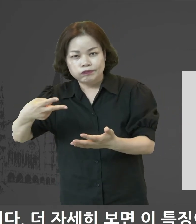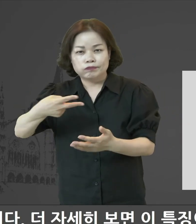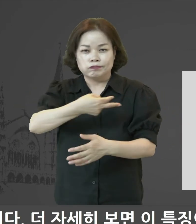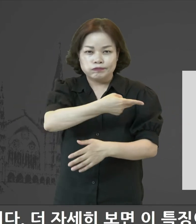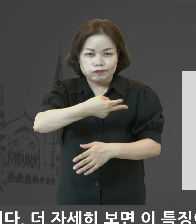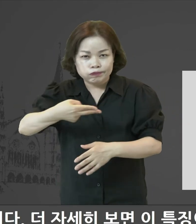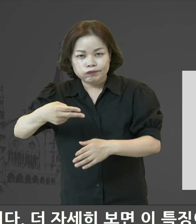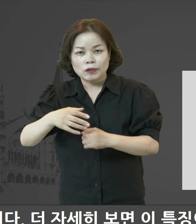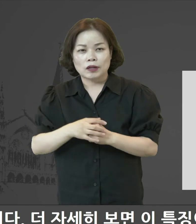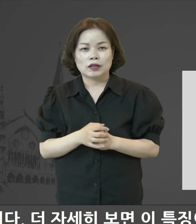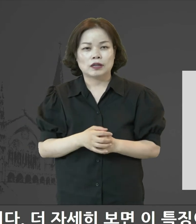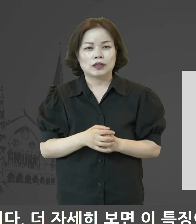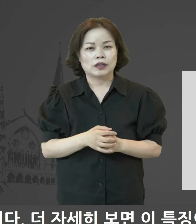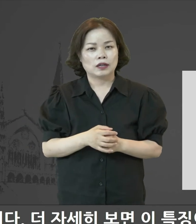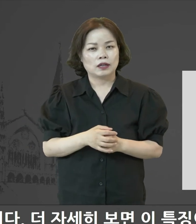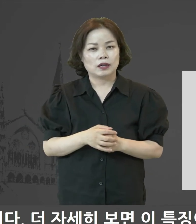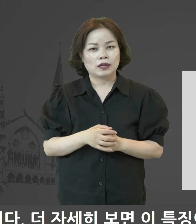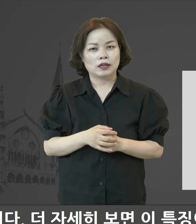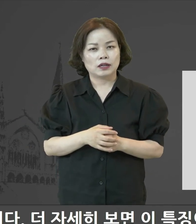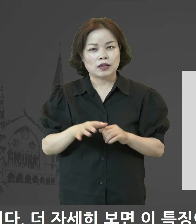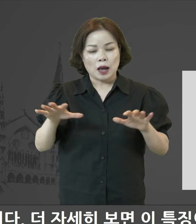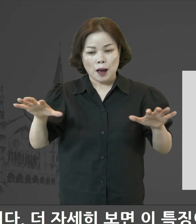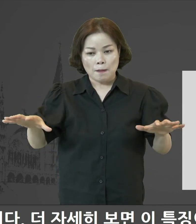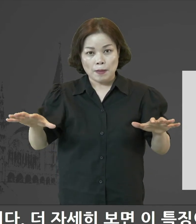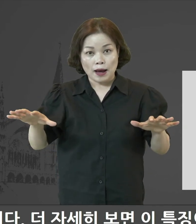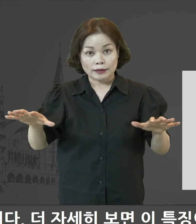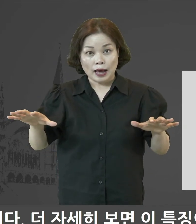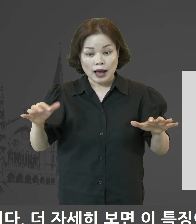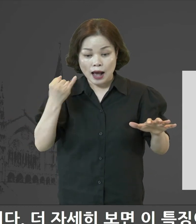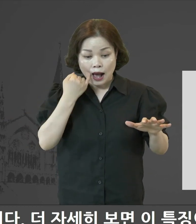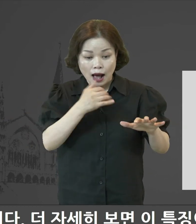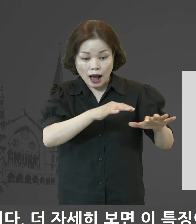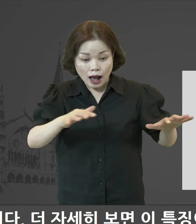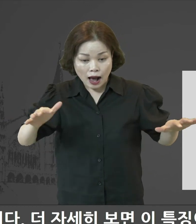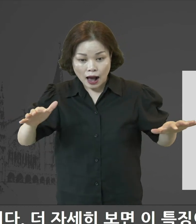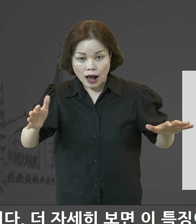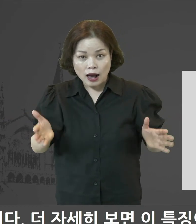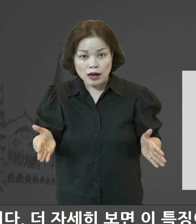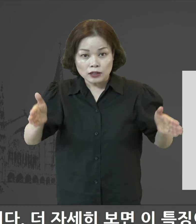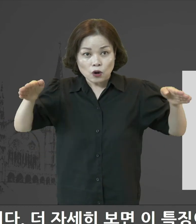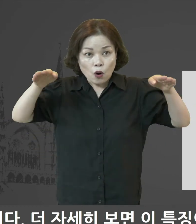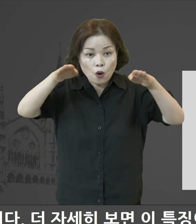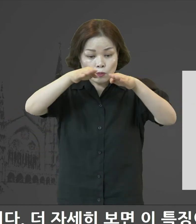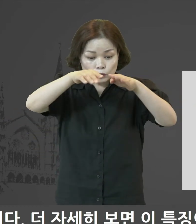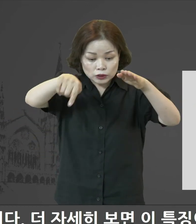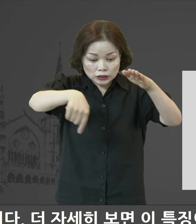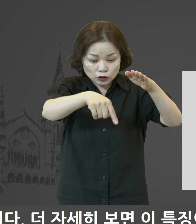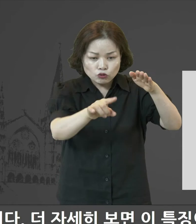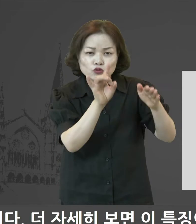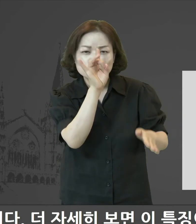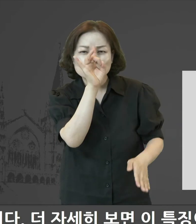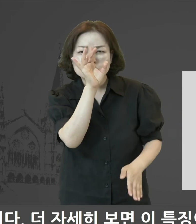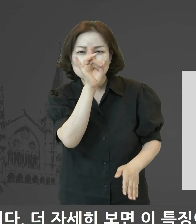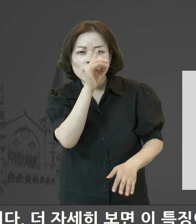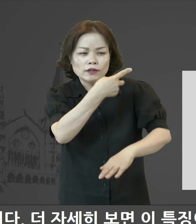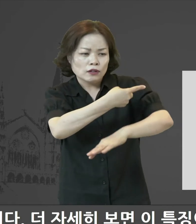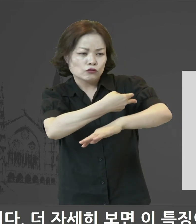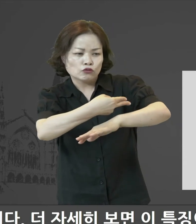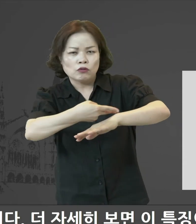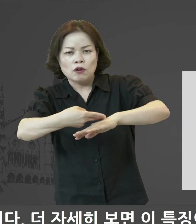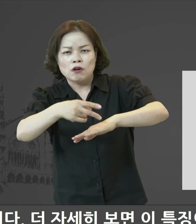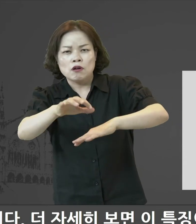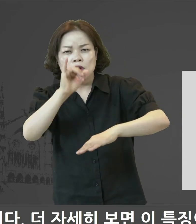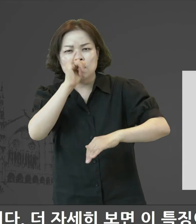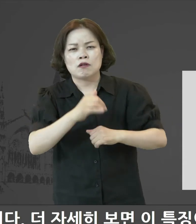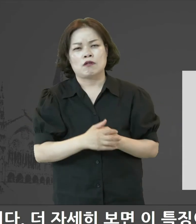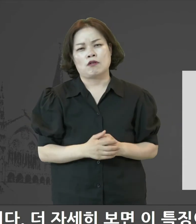그 바닷가 건물 안에 인공 저런 연못 같은 걸 만들어. 얼마나 멋있고, 요즘